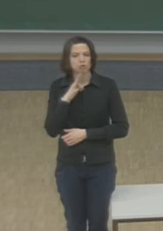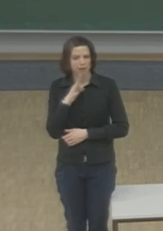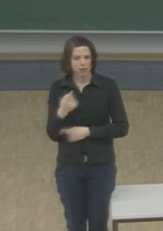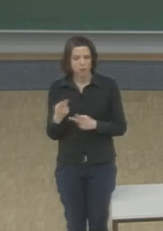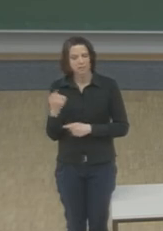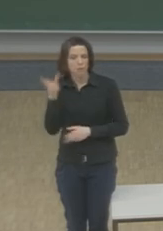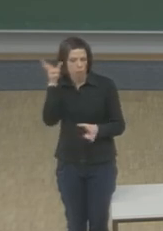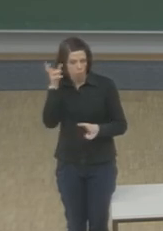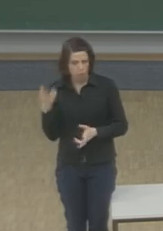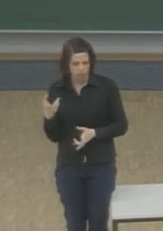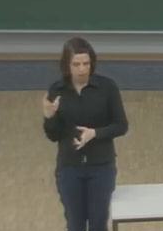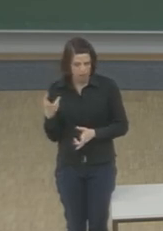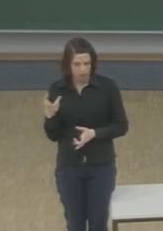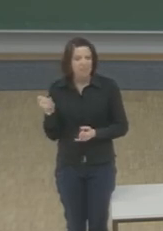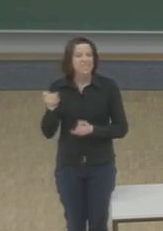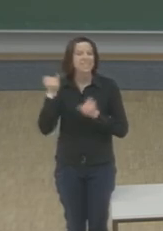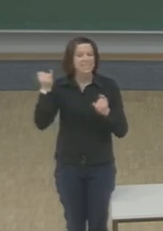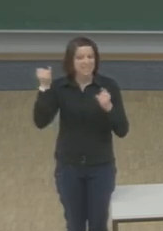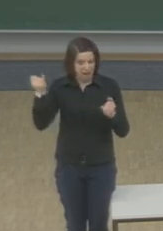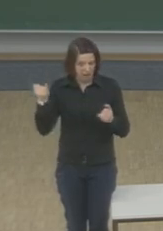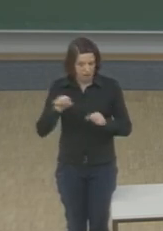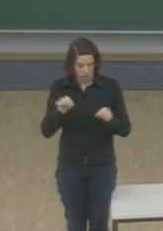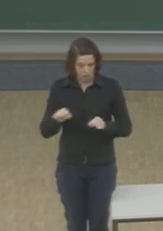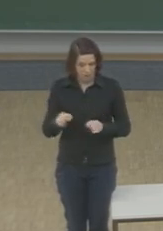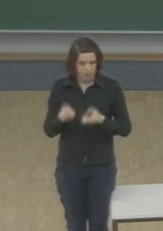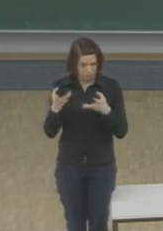beliebigen Situation das volle Potenzial seiner Kompetenz.